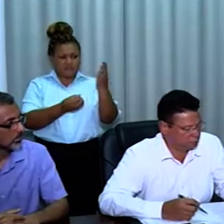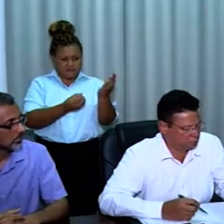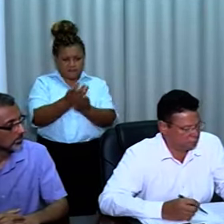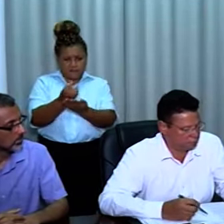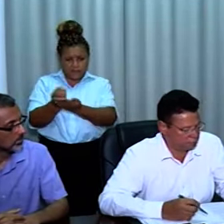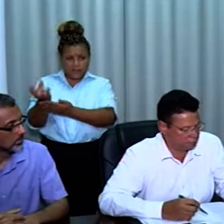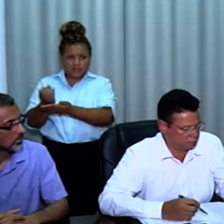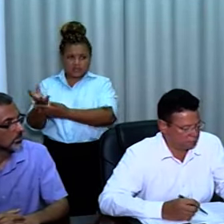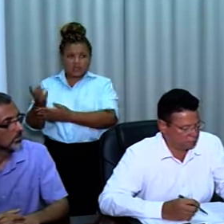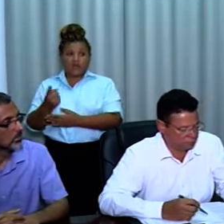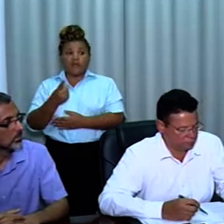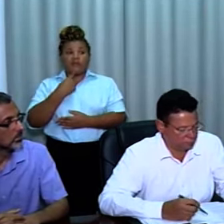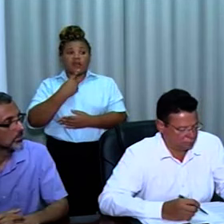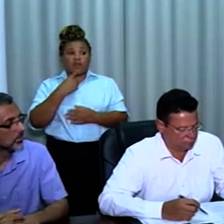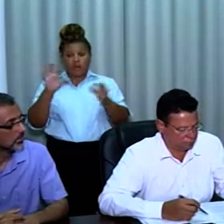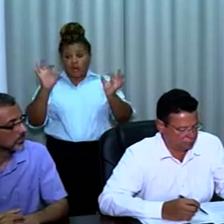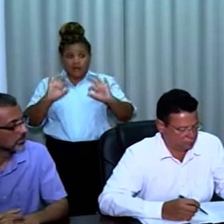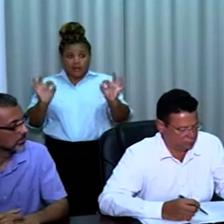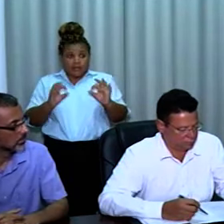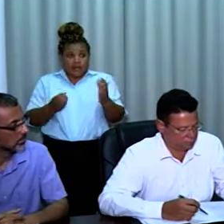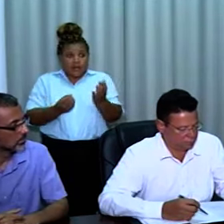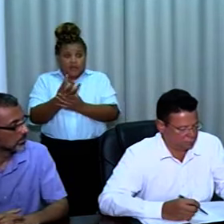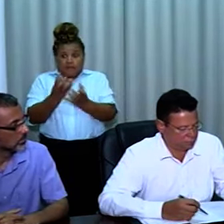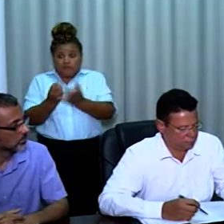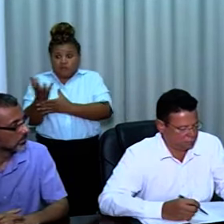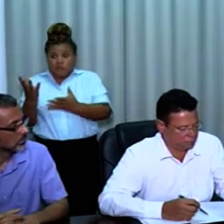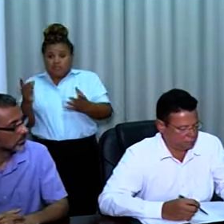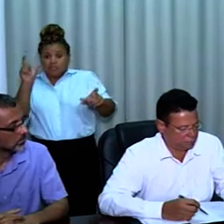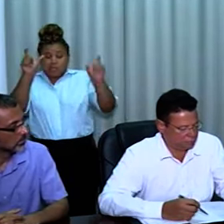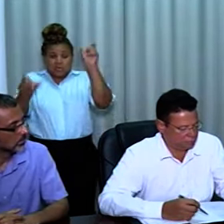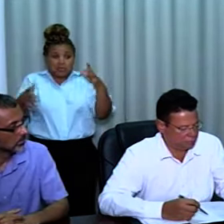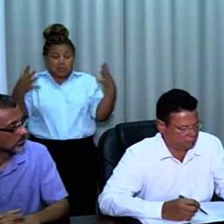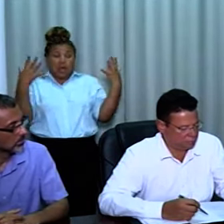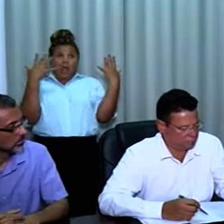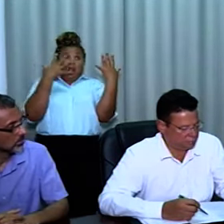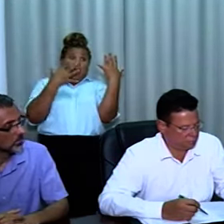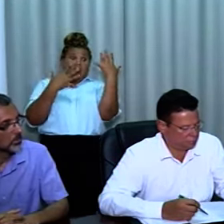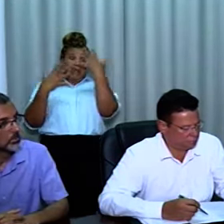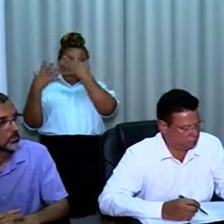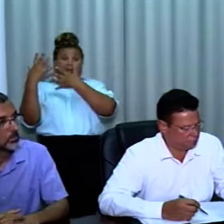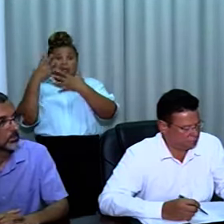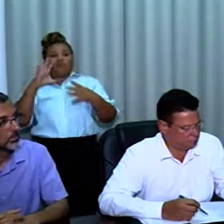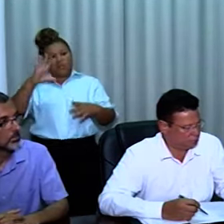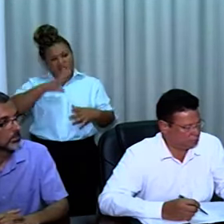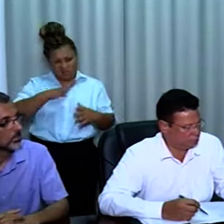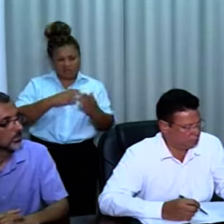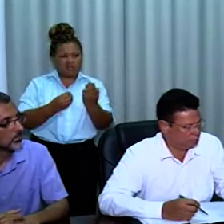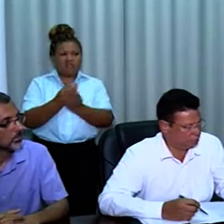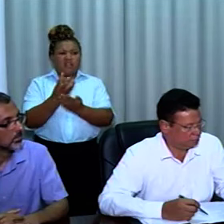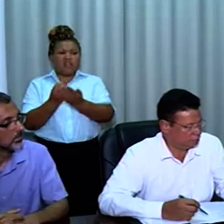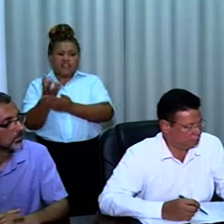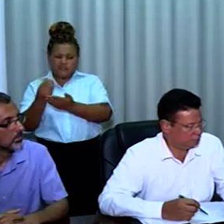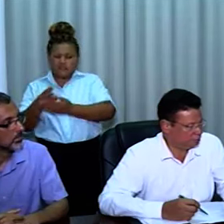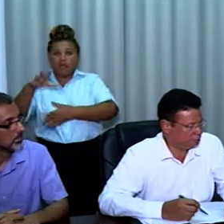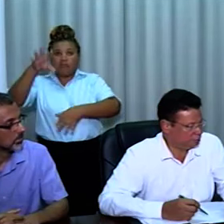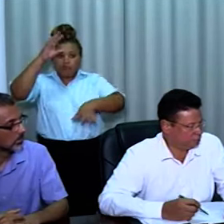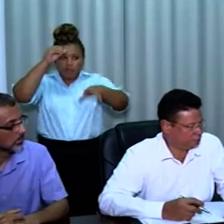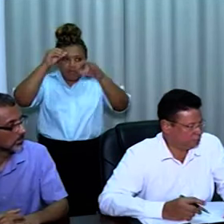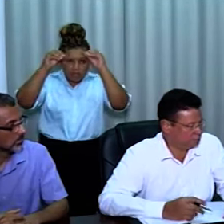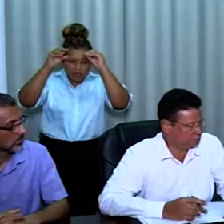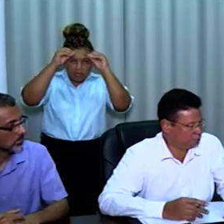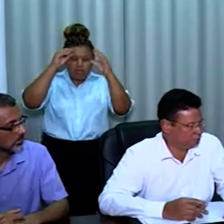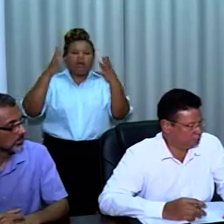bien. C'est pour ça raison qu'il y en a il aussi et le National Emergency Operations Center il aussi fonctionner. Nous avons un bon staff qui est là-bas. Et si